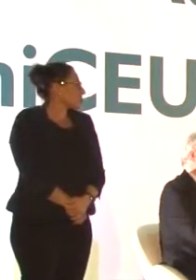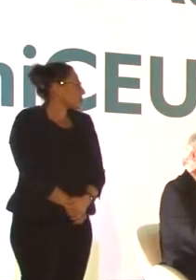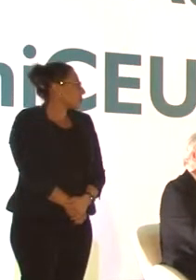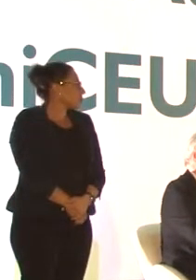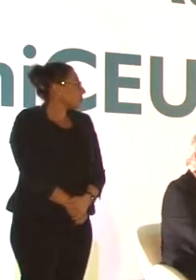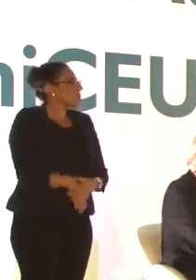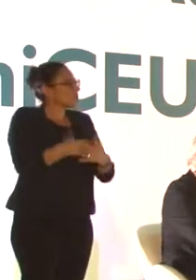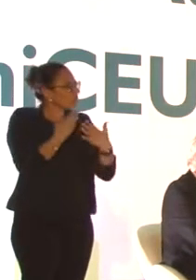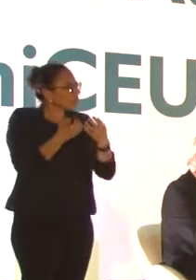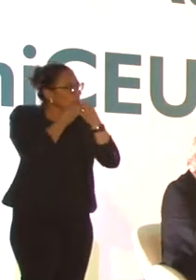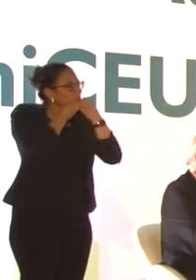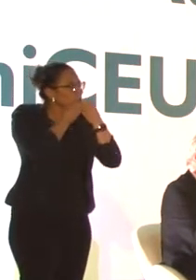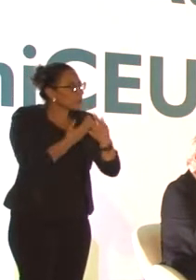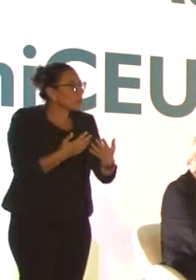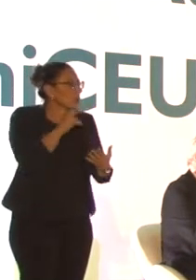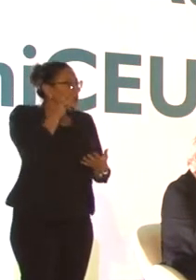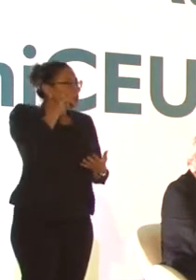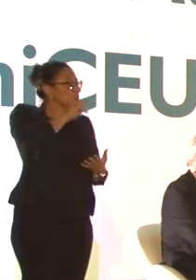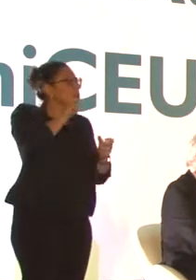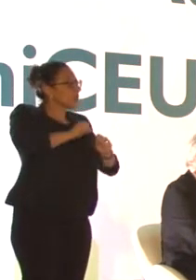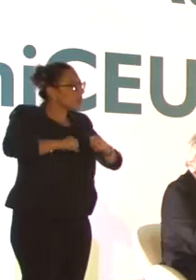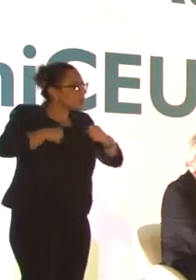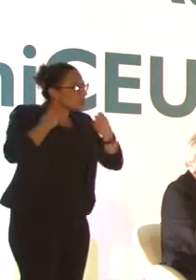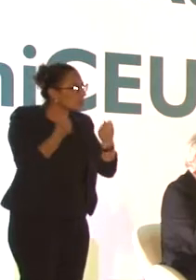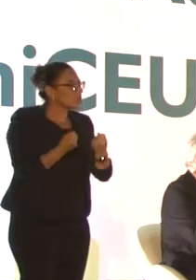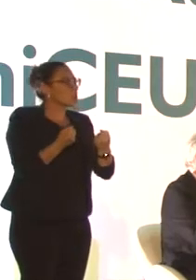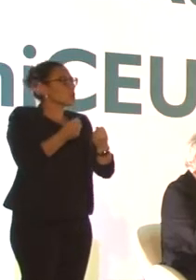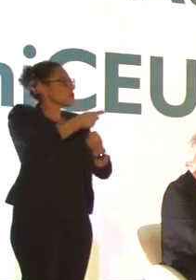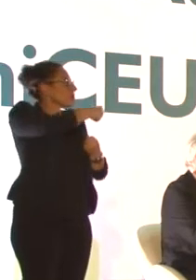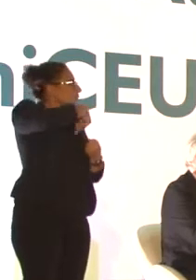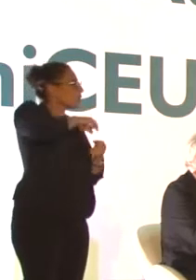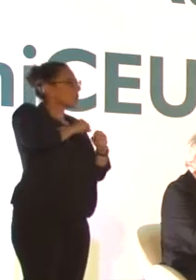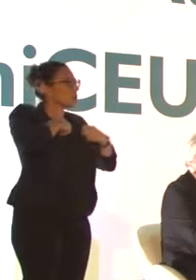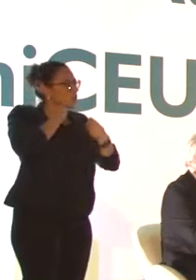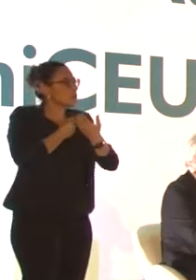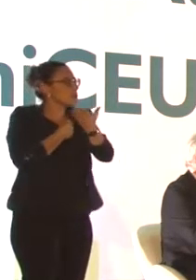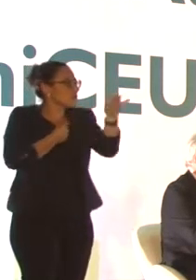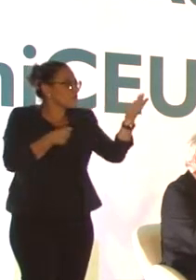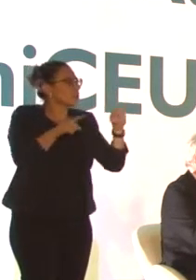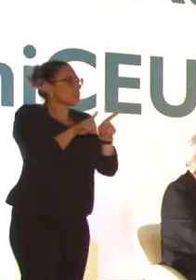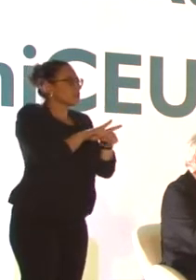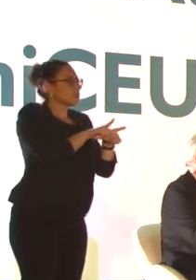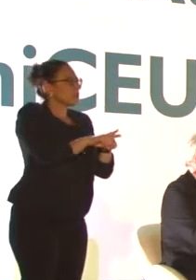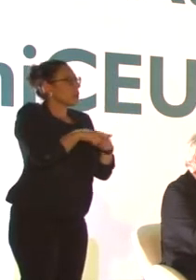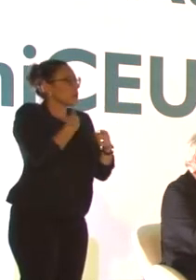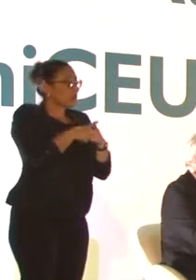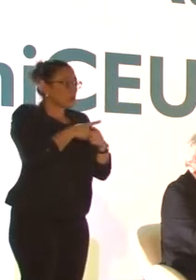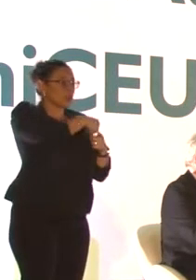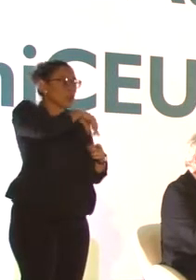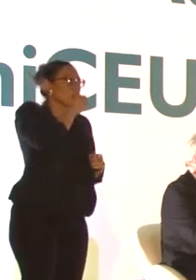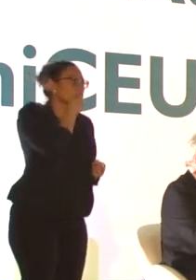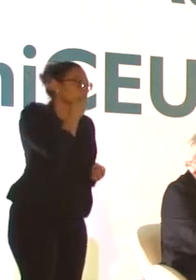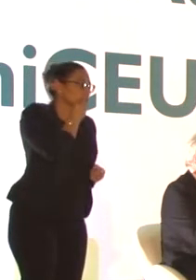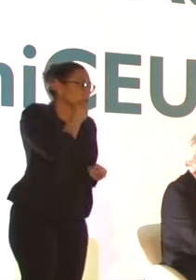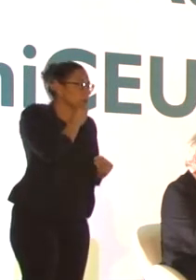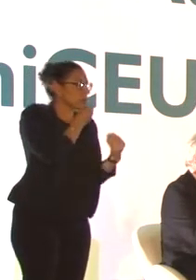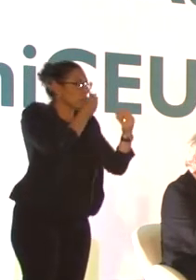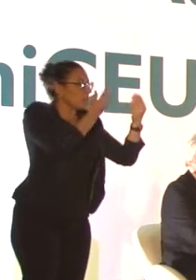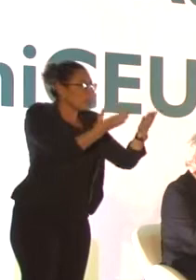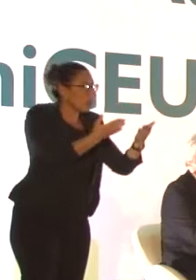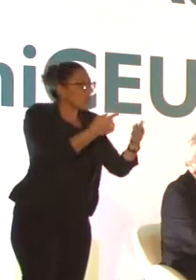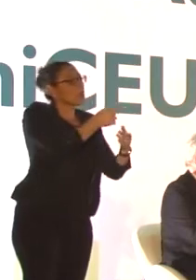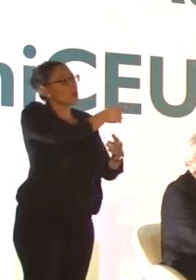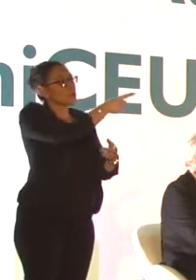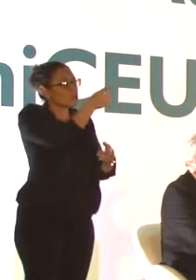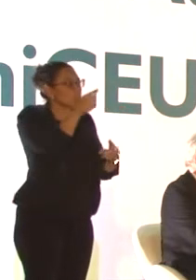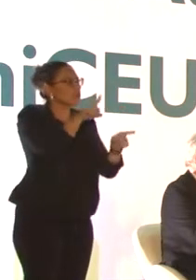E é tão significativo que é o esforço dos dois lados, né? A gente está dando oportunidade, mas as pessoas elas têm que construir